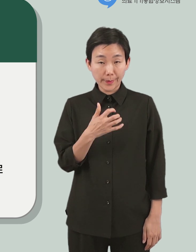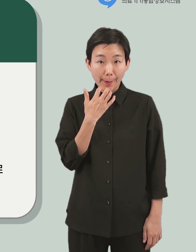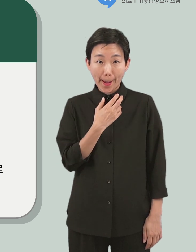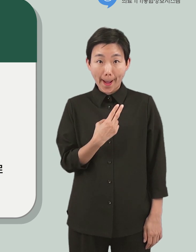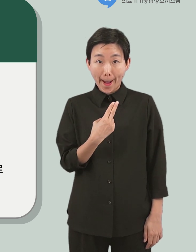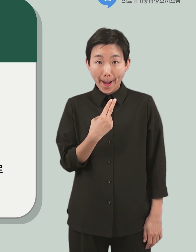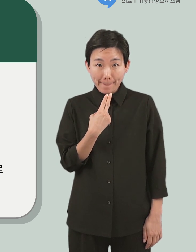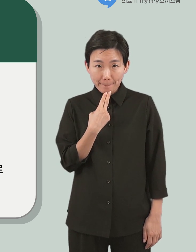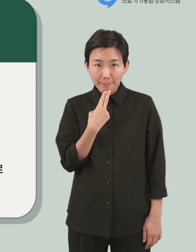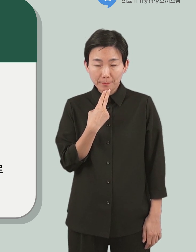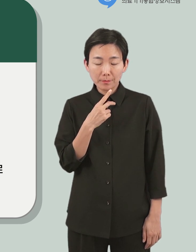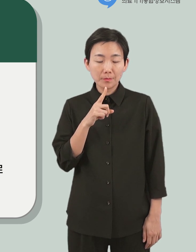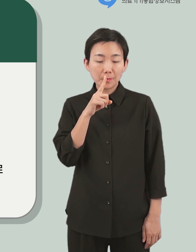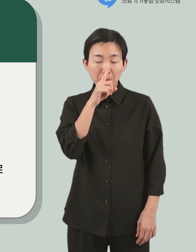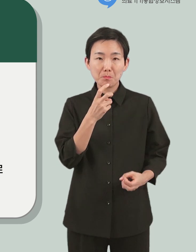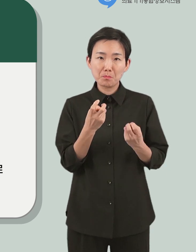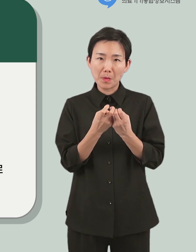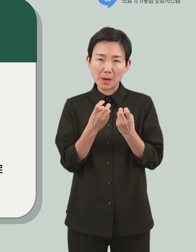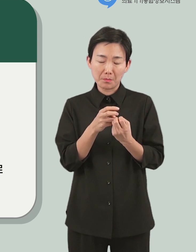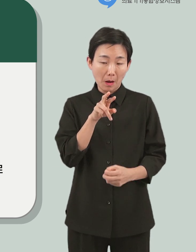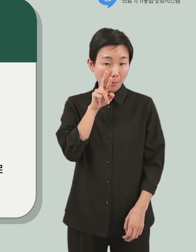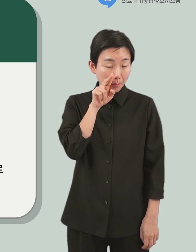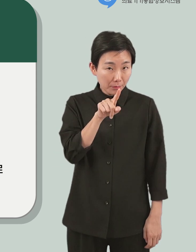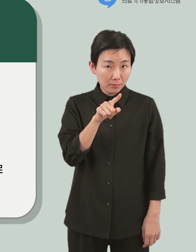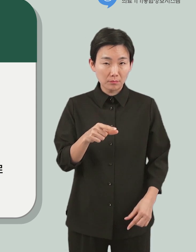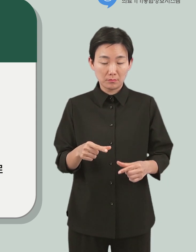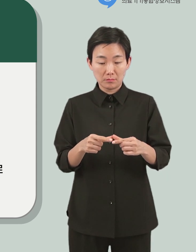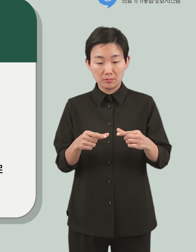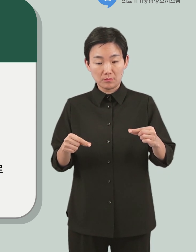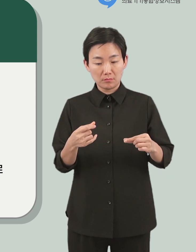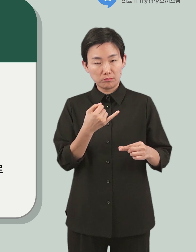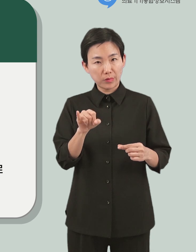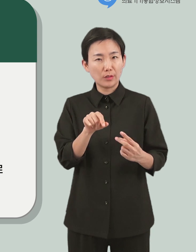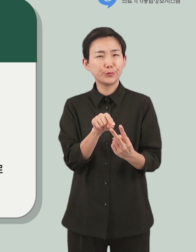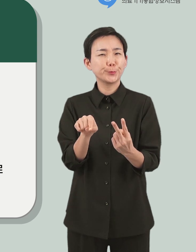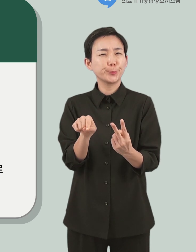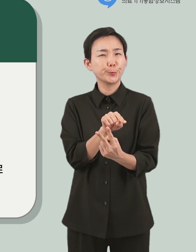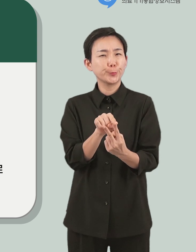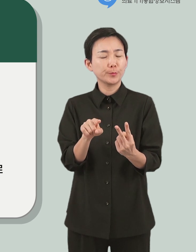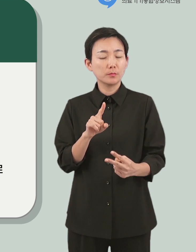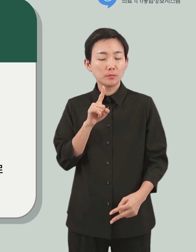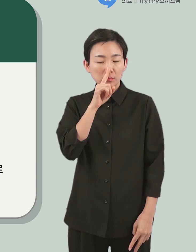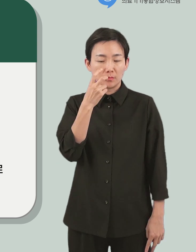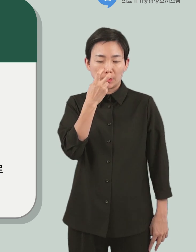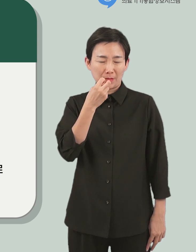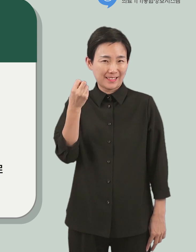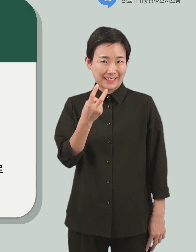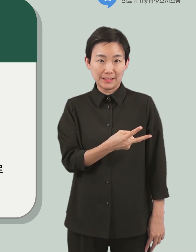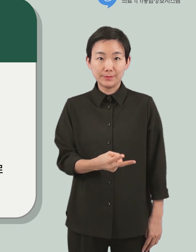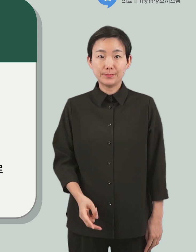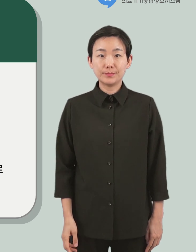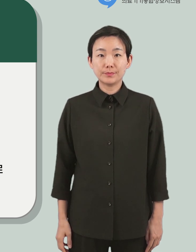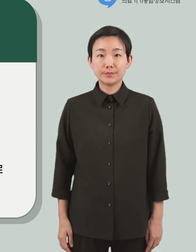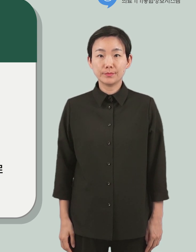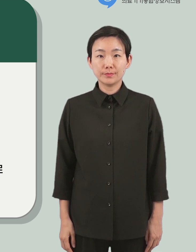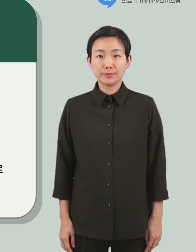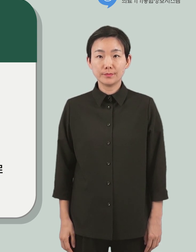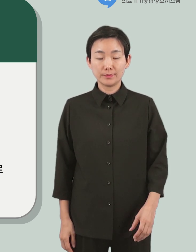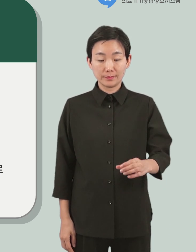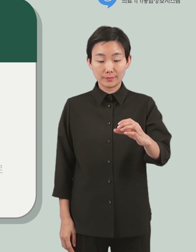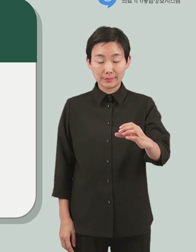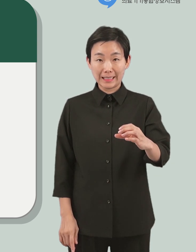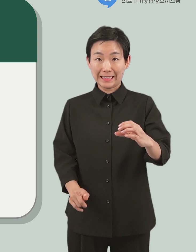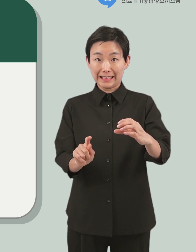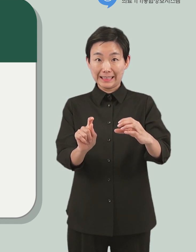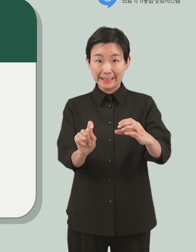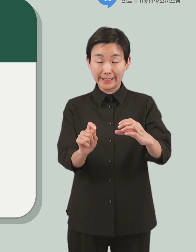이는 실험 방법상의 오류이거나 제품에 문제가 있는 것으로 간주하고 재시험해야 합니다. 대조선 C와 검사선